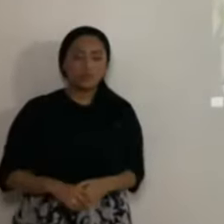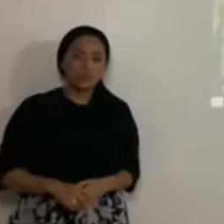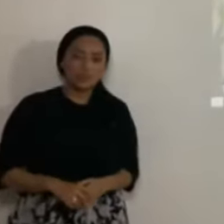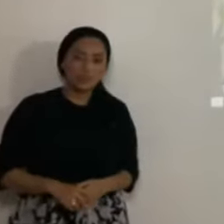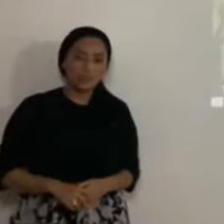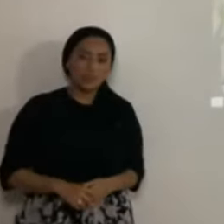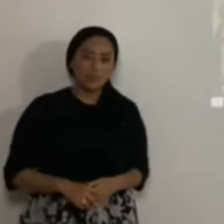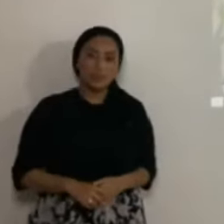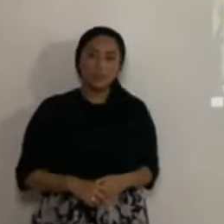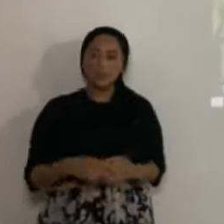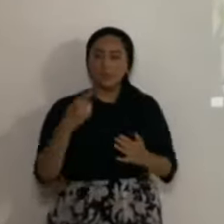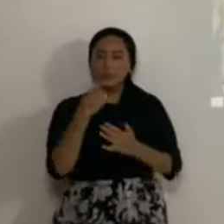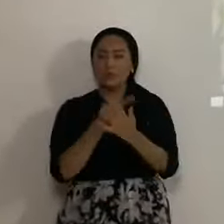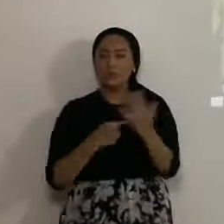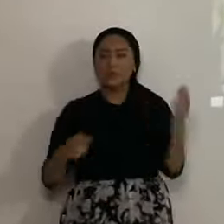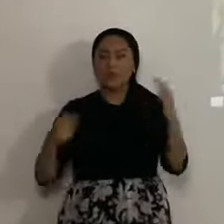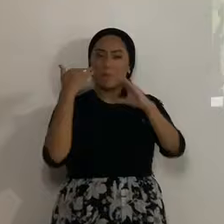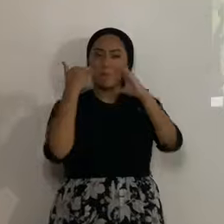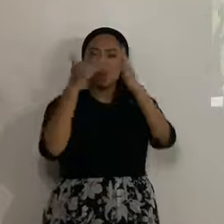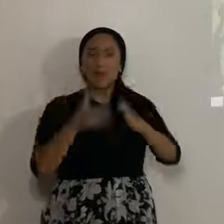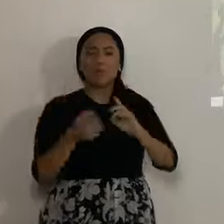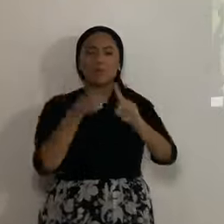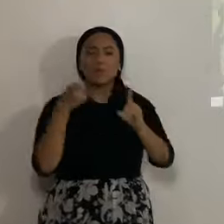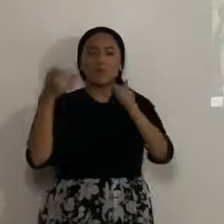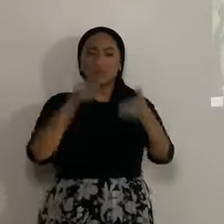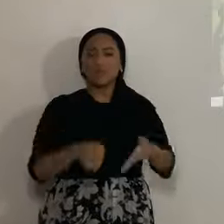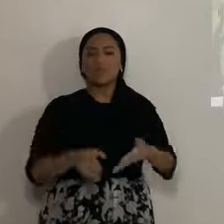¿qué es entonces un mensajero de la muerte?